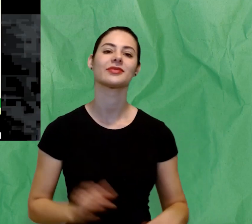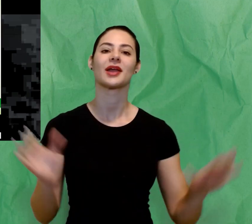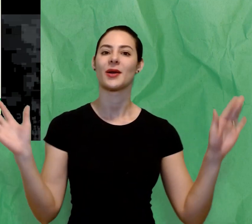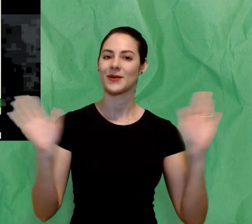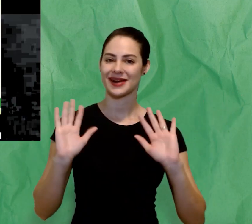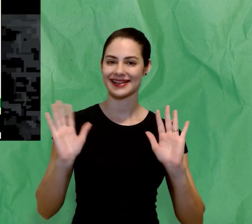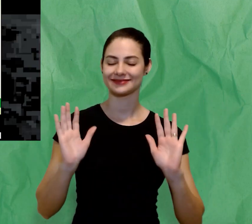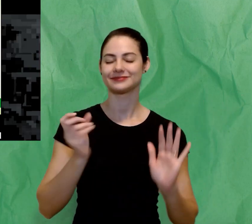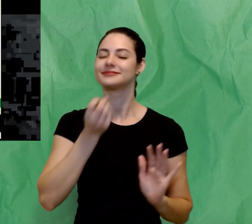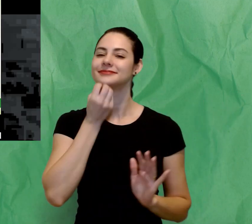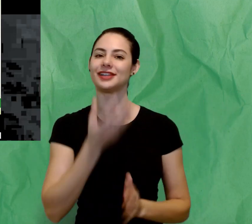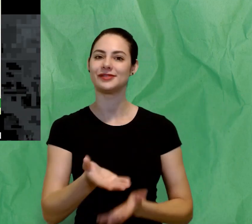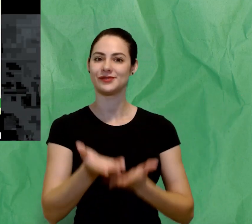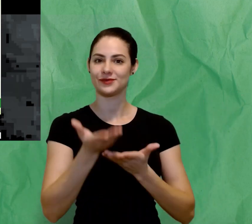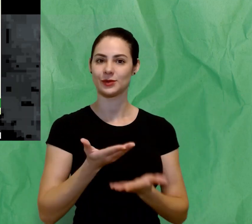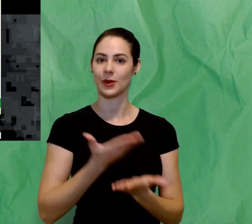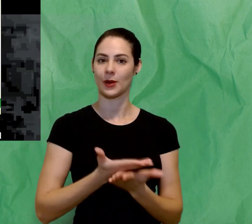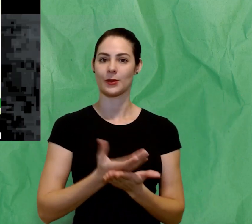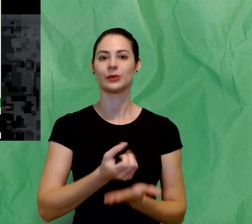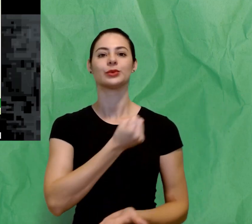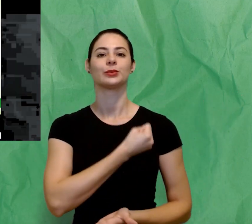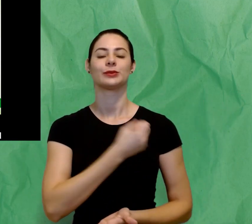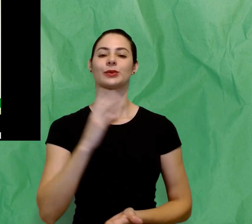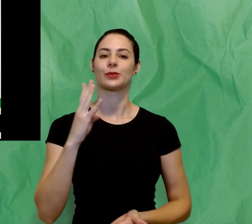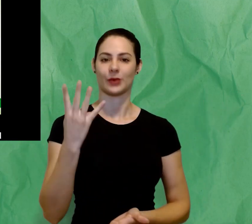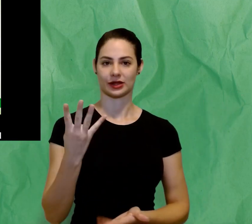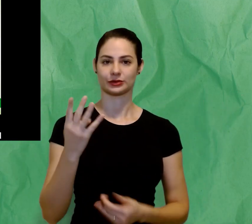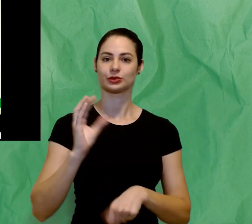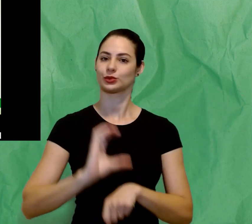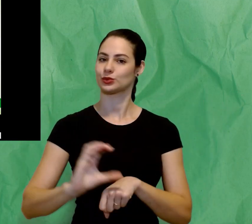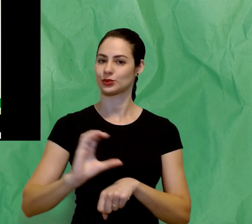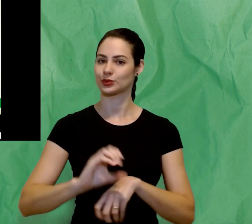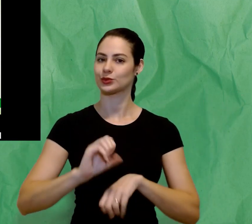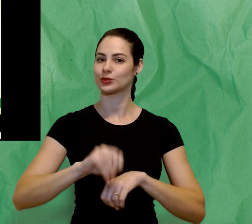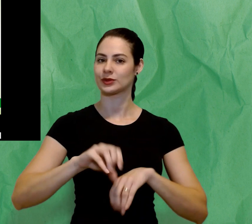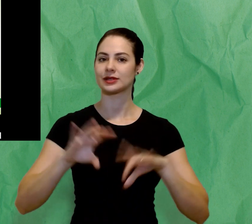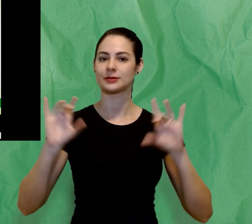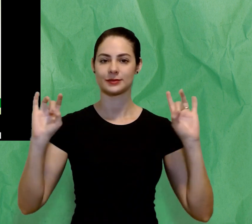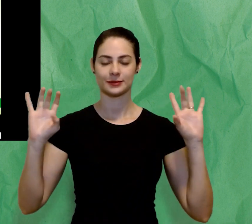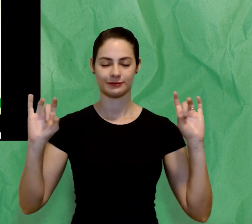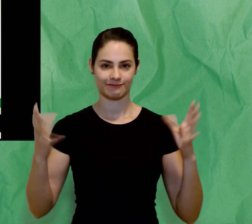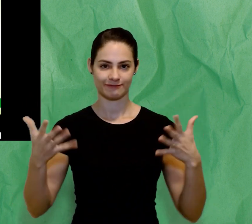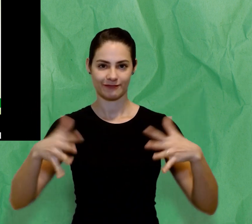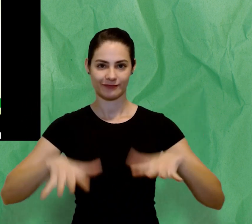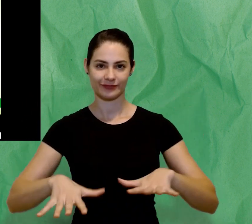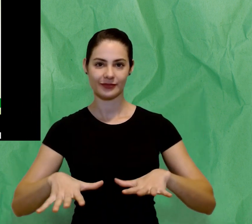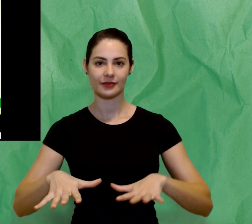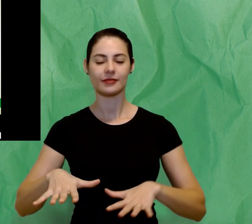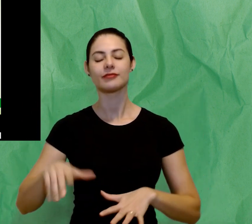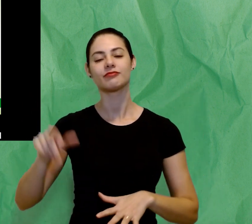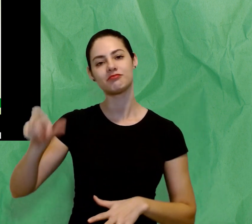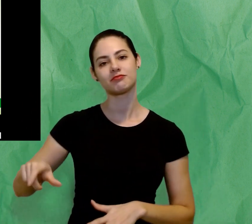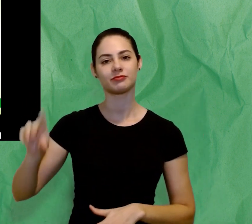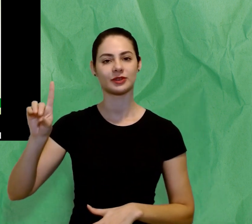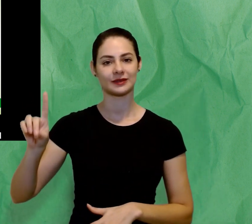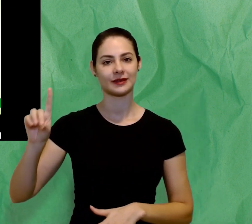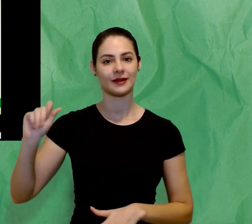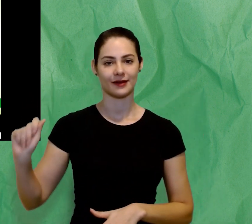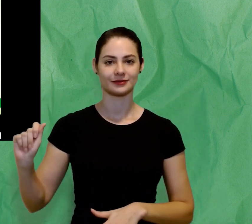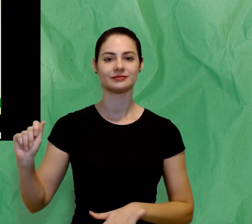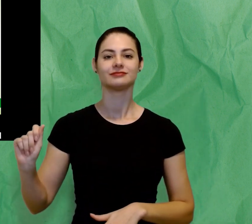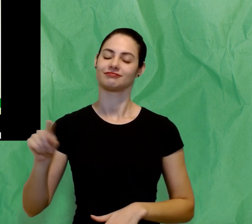Olá, seja bem-vindo à aula de número 4 do curso Educação Especial Inclusiva para Deficientes Auditivos